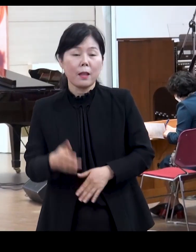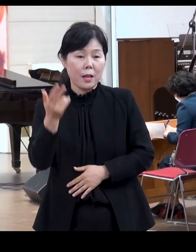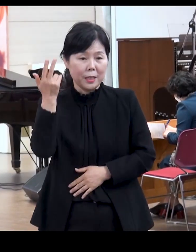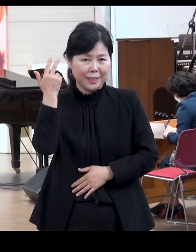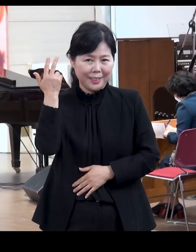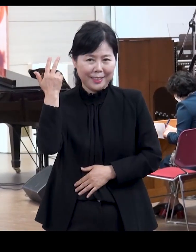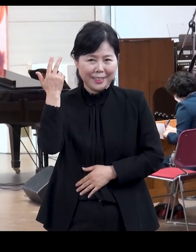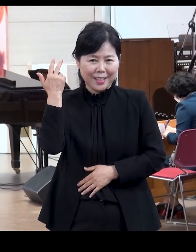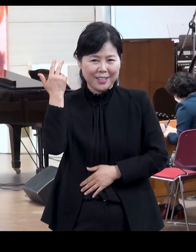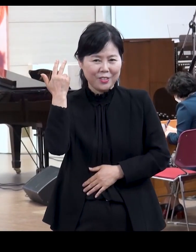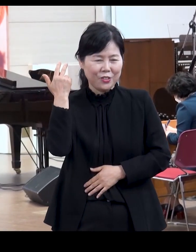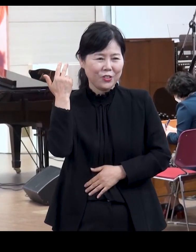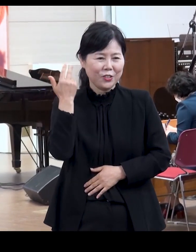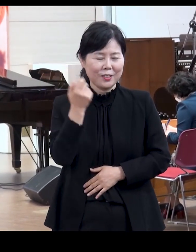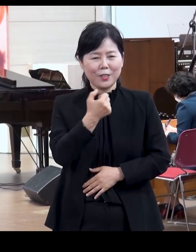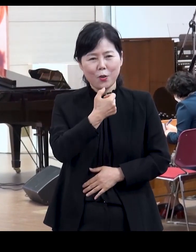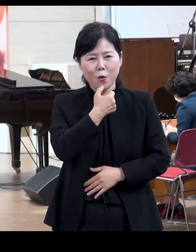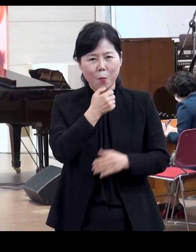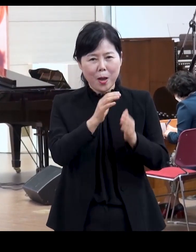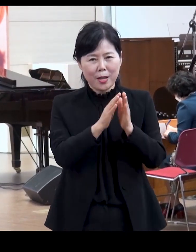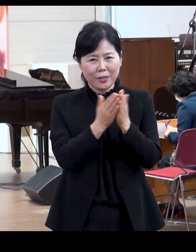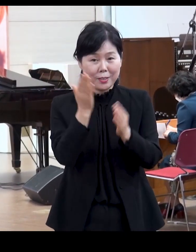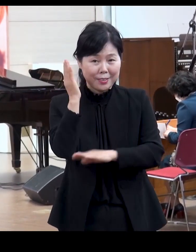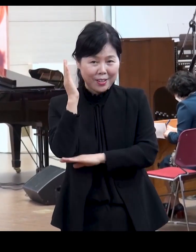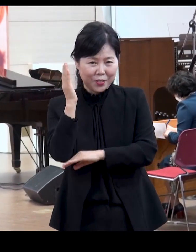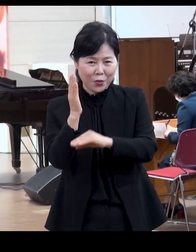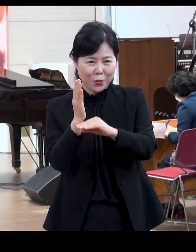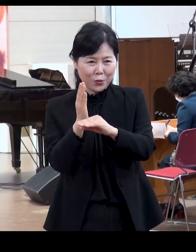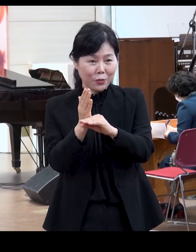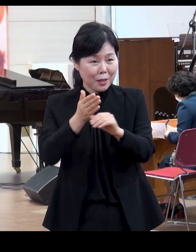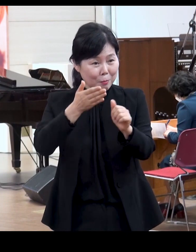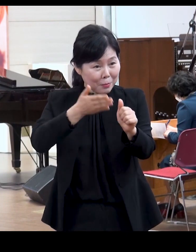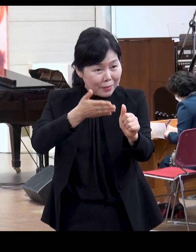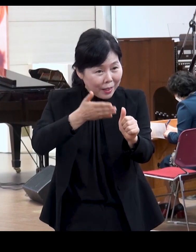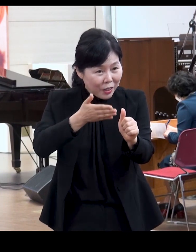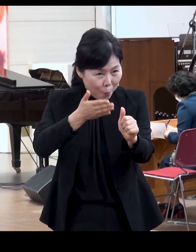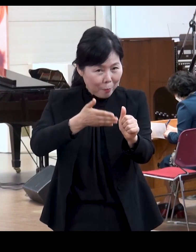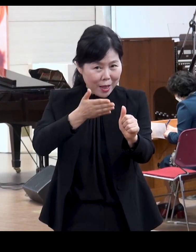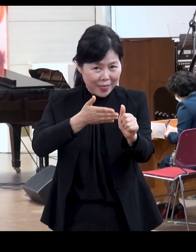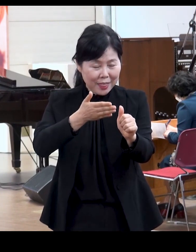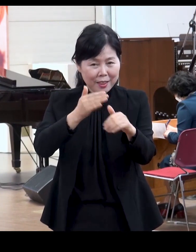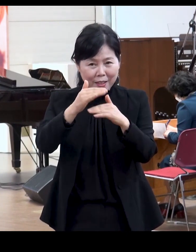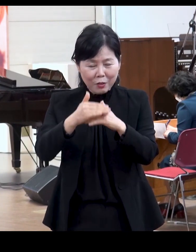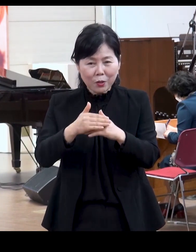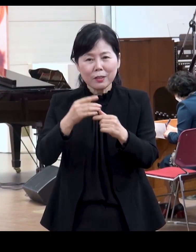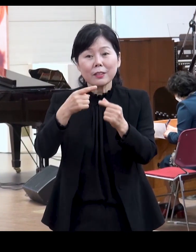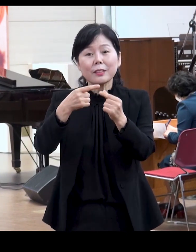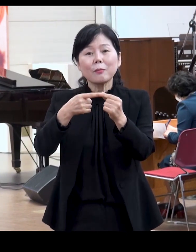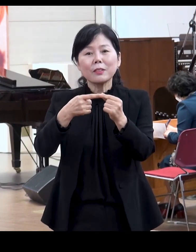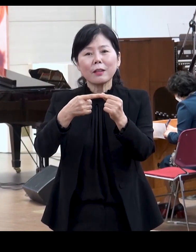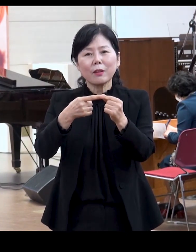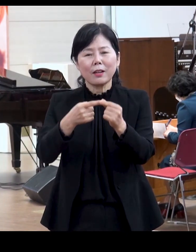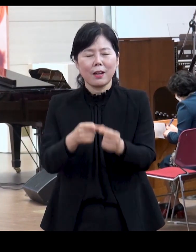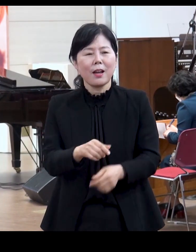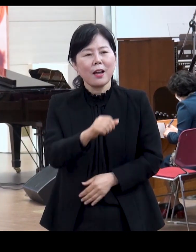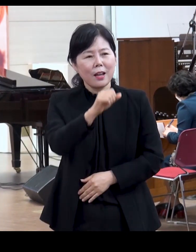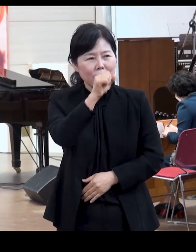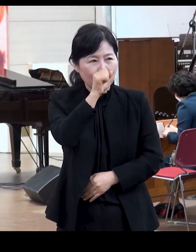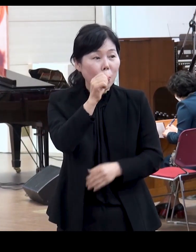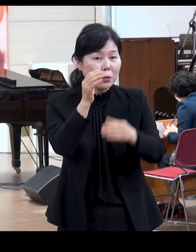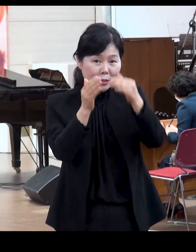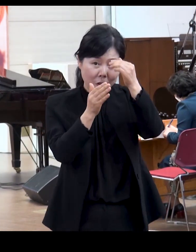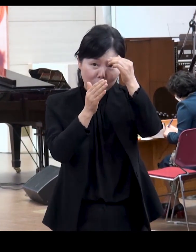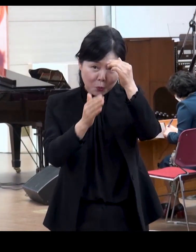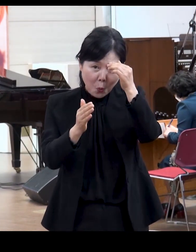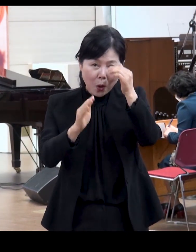지난주에 로마서의 권면 가운데 그 구체적인 첫 번째 것으로 좋은